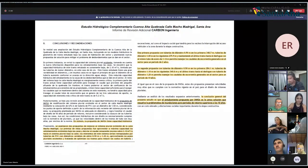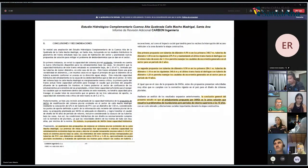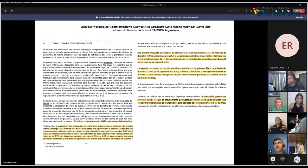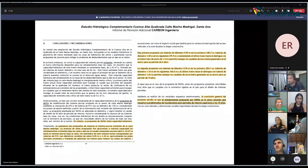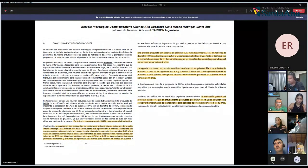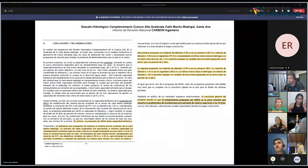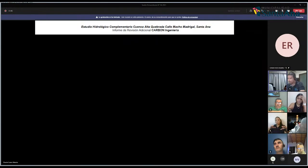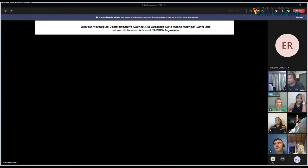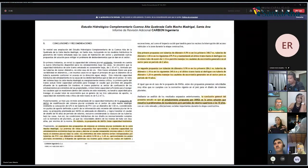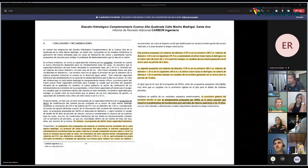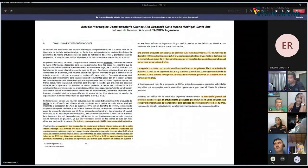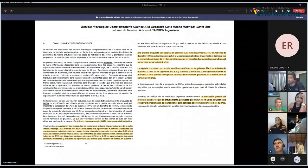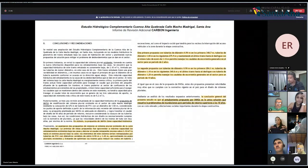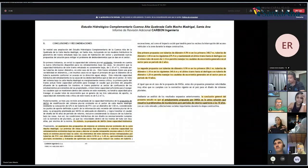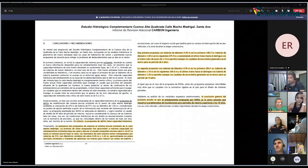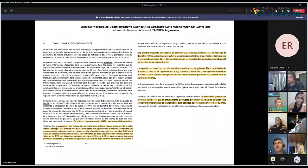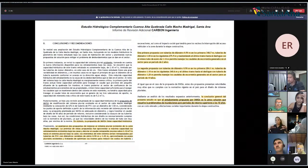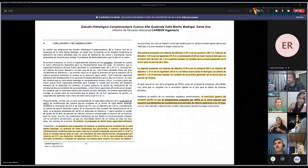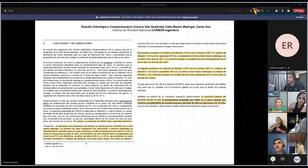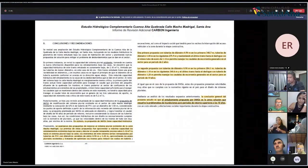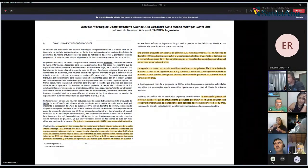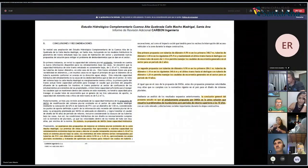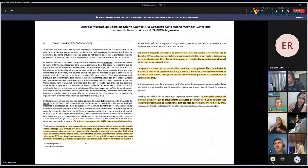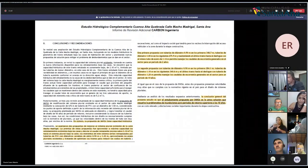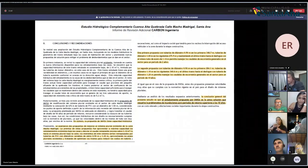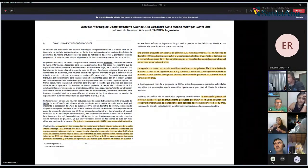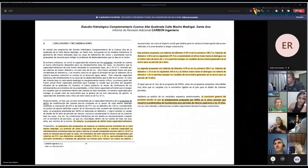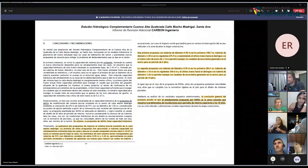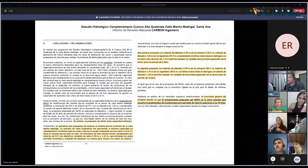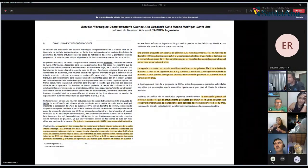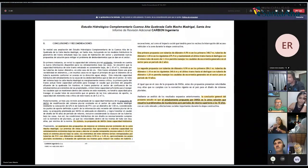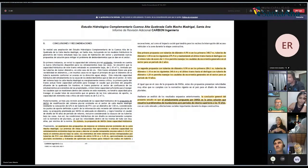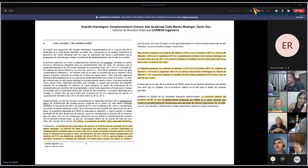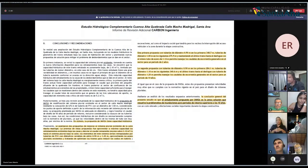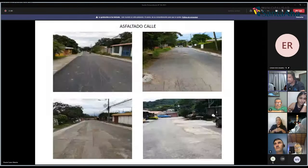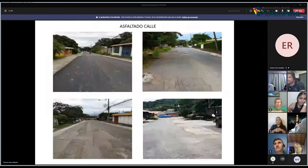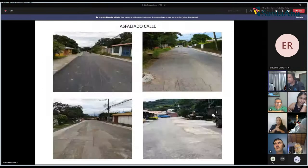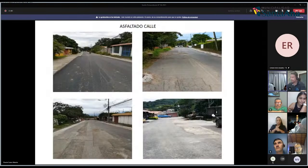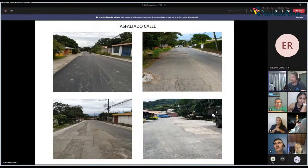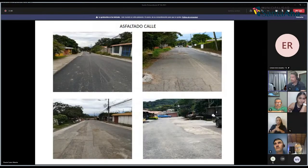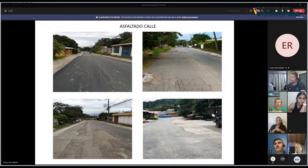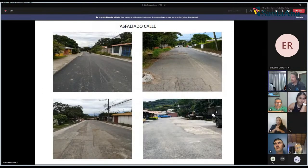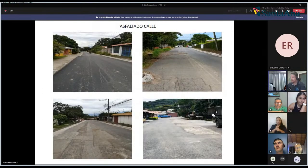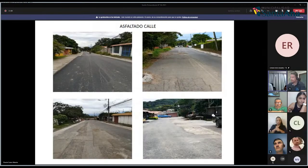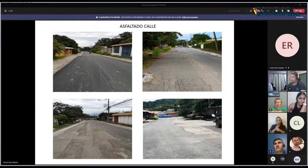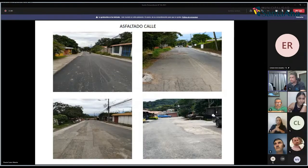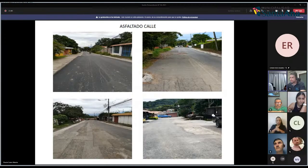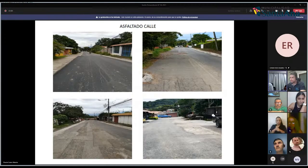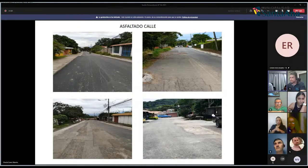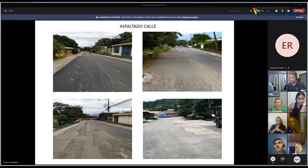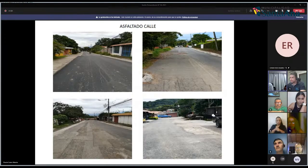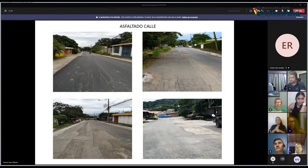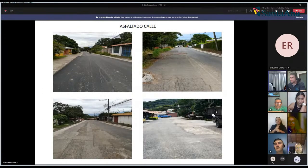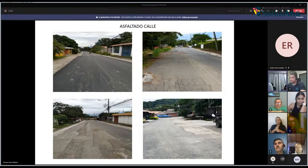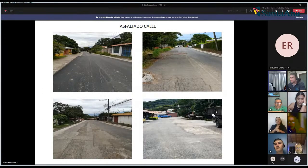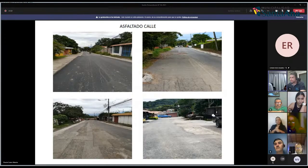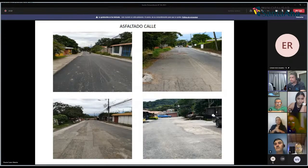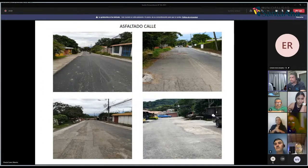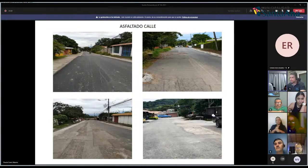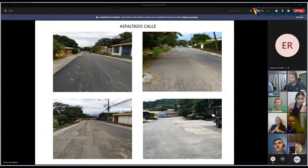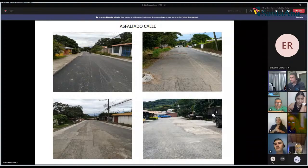periodos de retorno superiores a 10 años este bueno es una lámina que